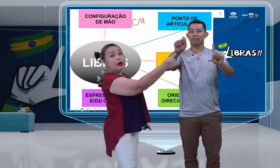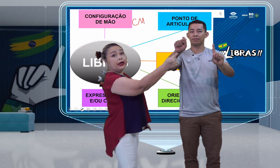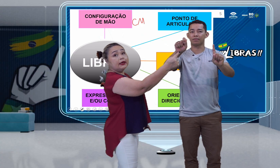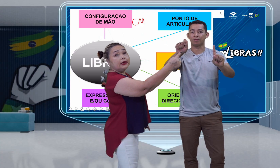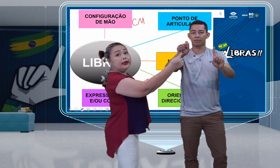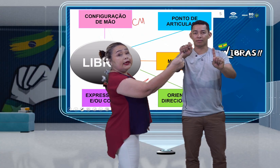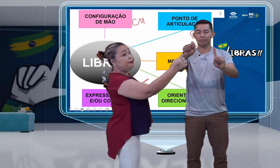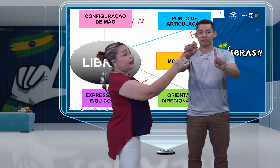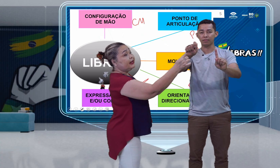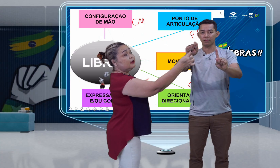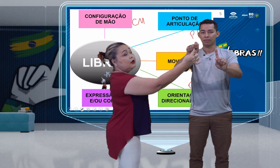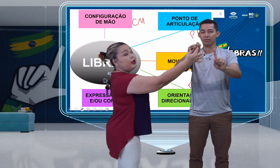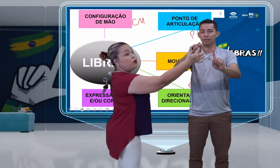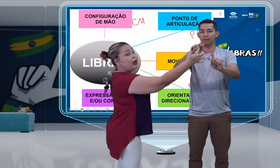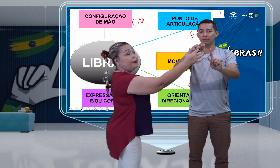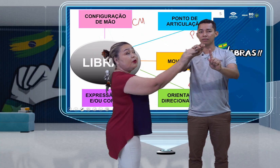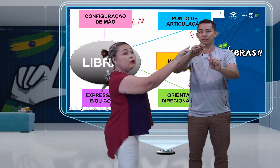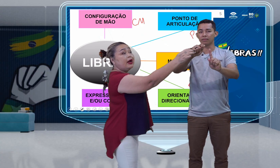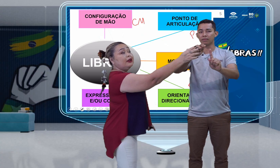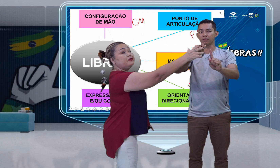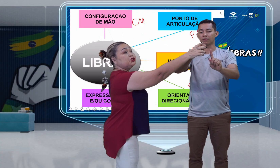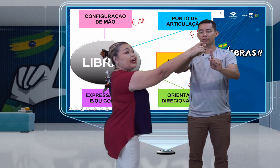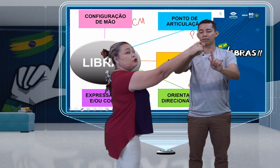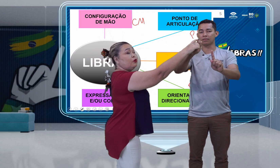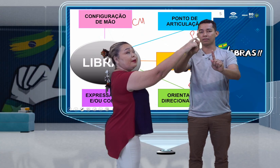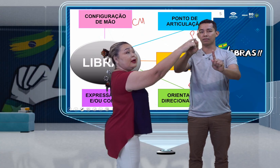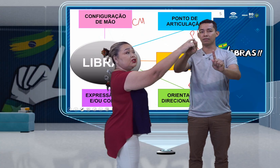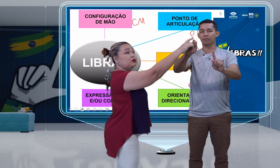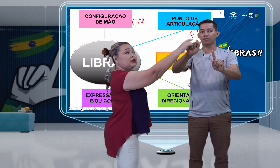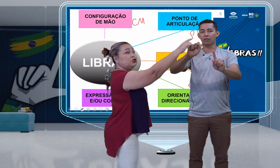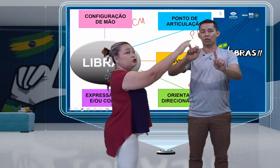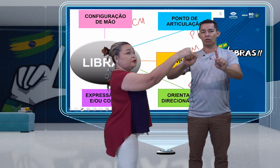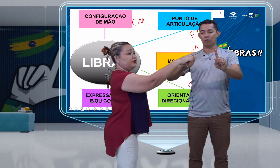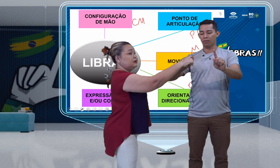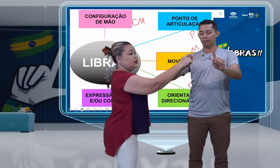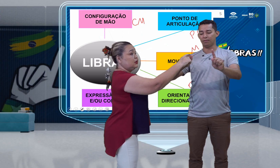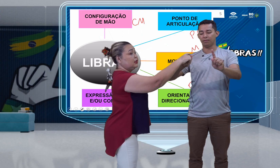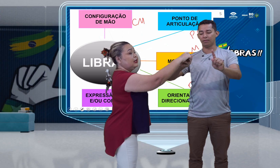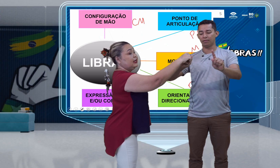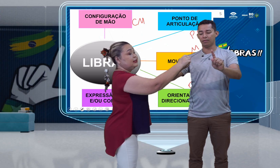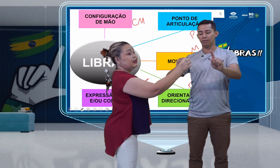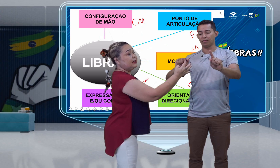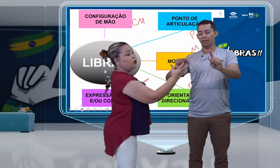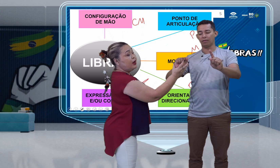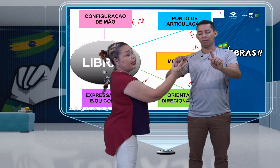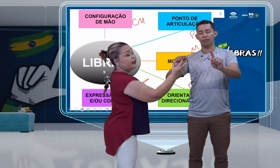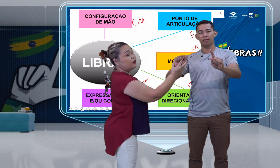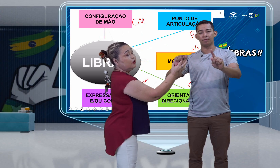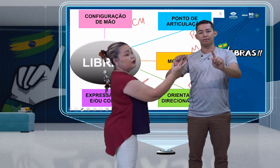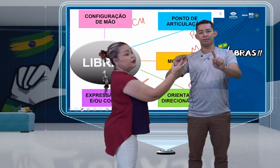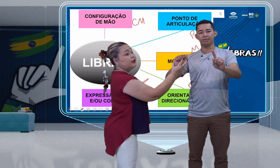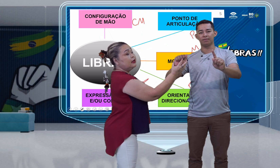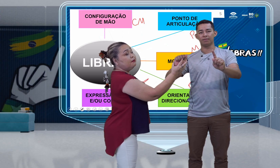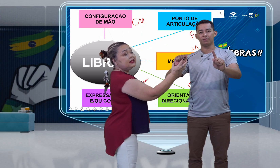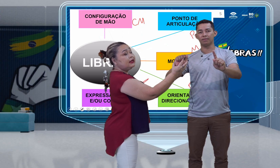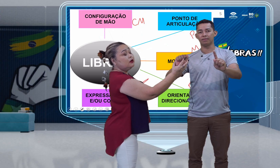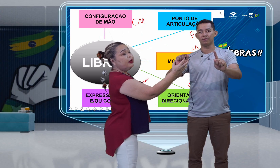A. Repara, não é o A, porque o A ele é fechado. O A baixa aqui o dedinho, professor, aqui. Esse aqui é o A, ó. Mas ele não é